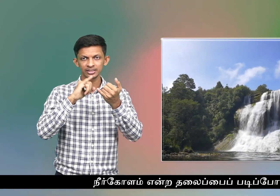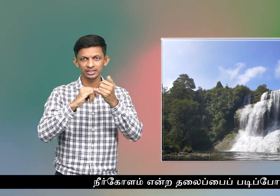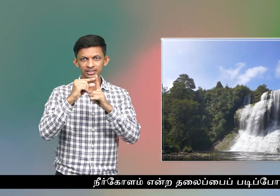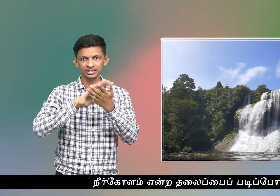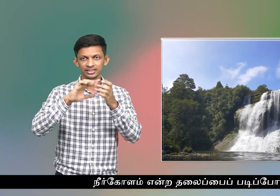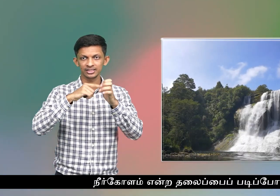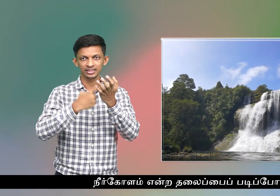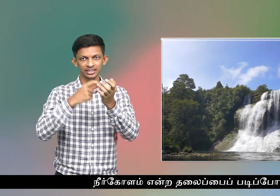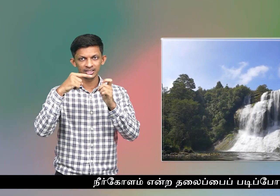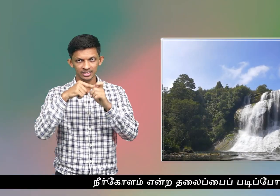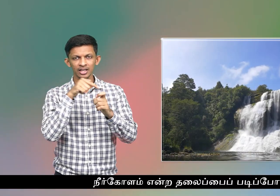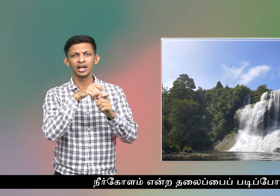தலைப்பை படிப்போம்.